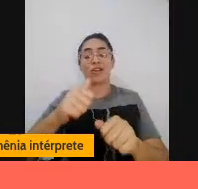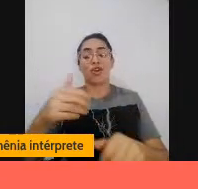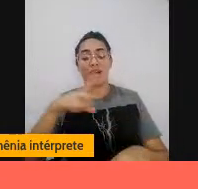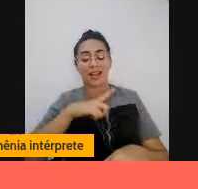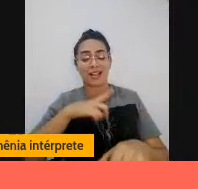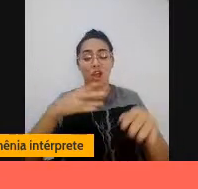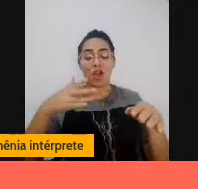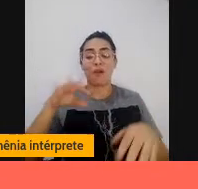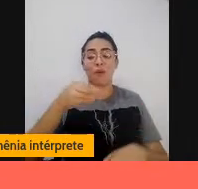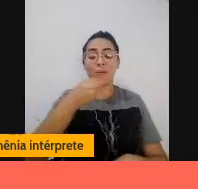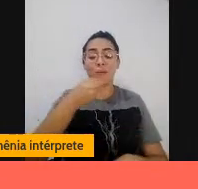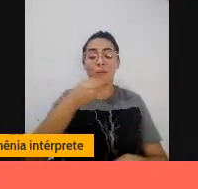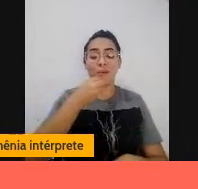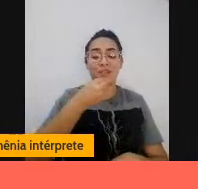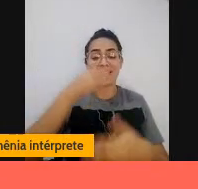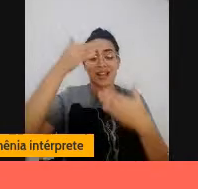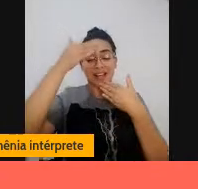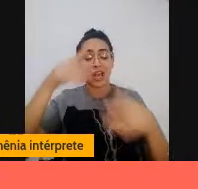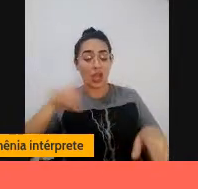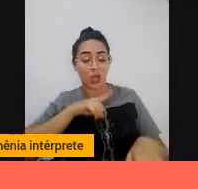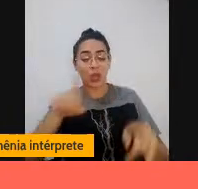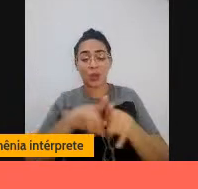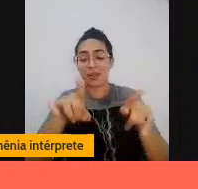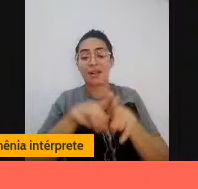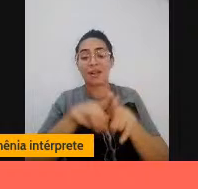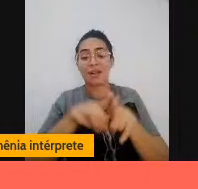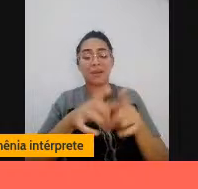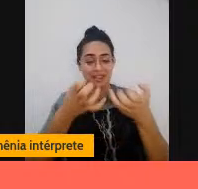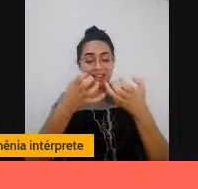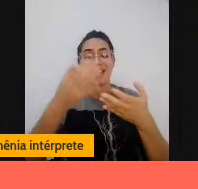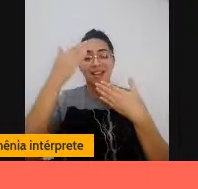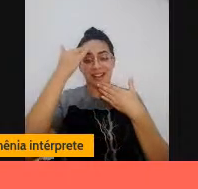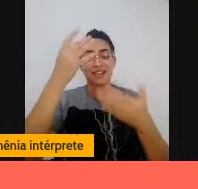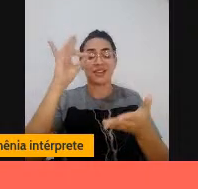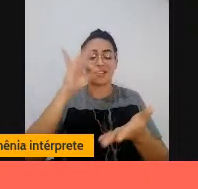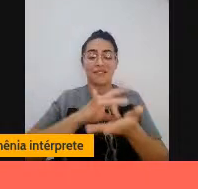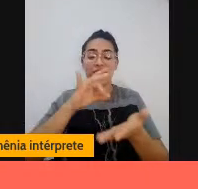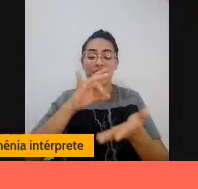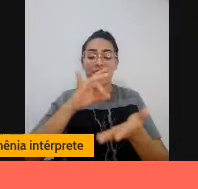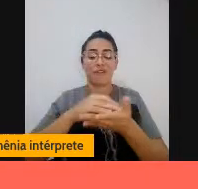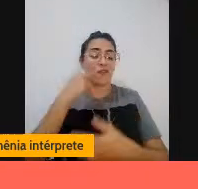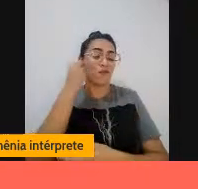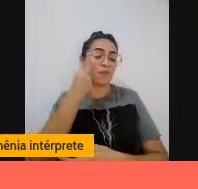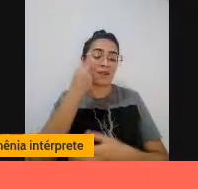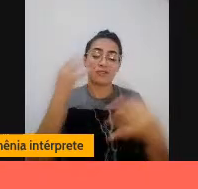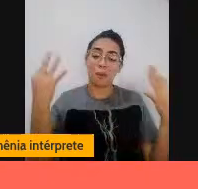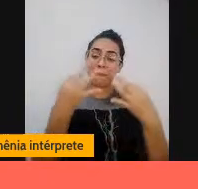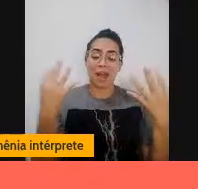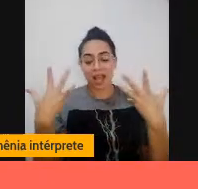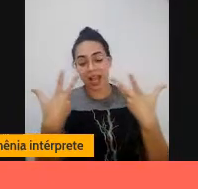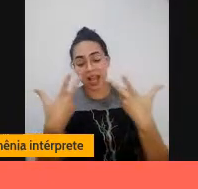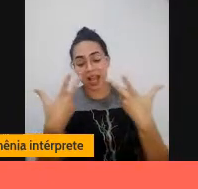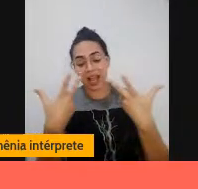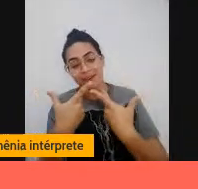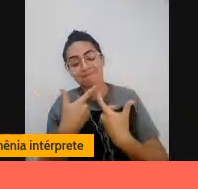né? Mas eu gostaria de agradecer realmente a oportunidade. Foi uma experiência incrível. Né?